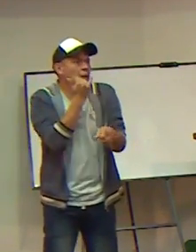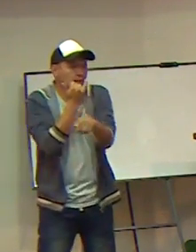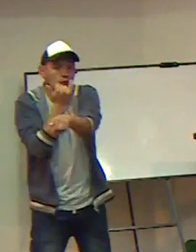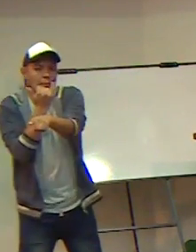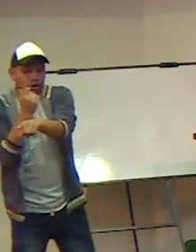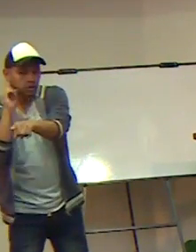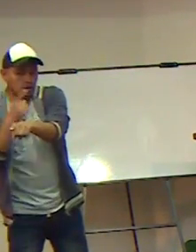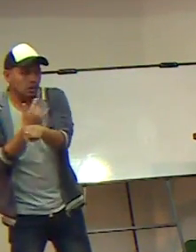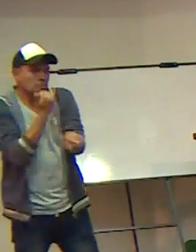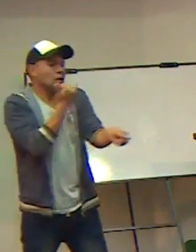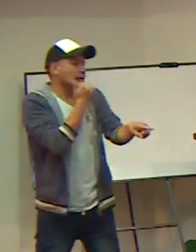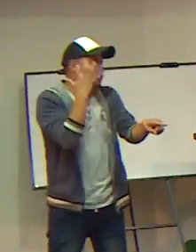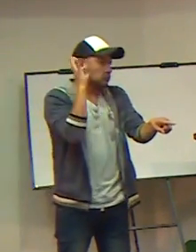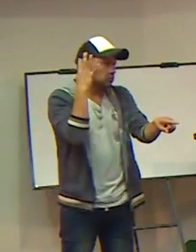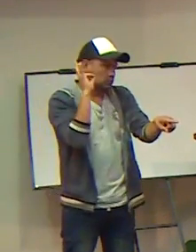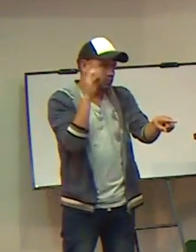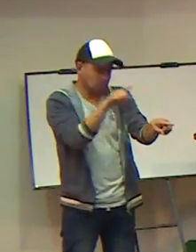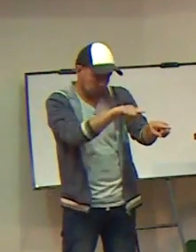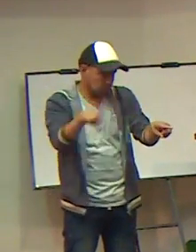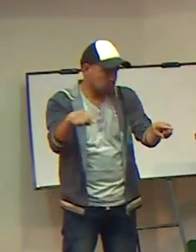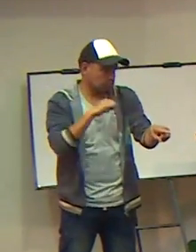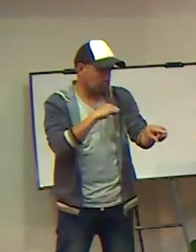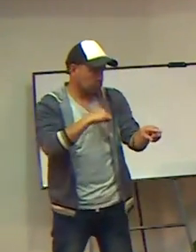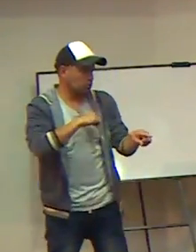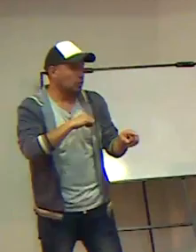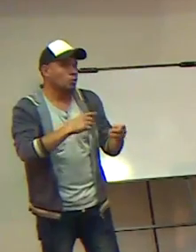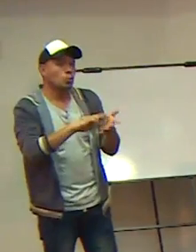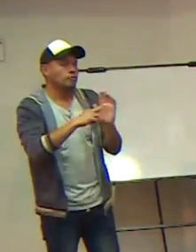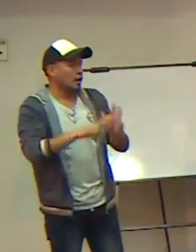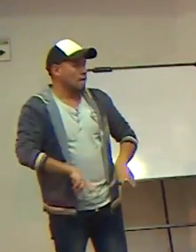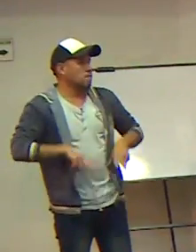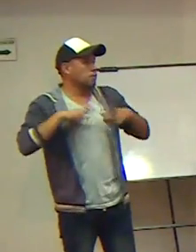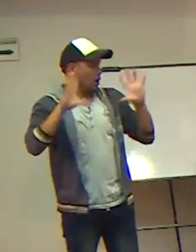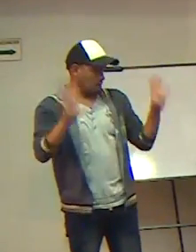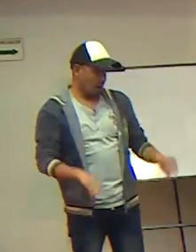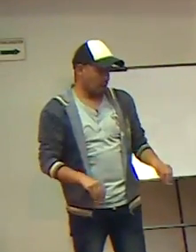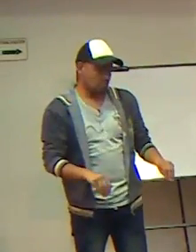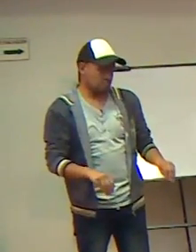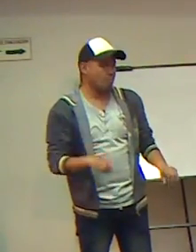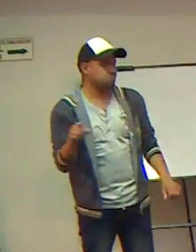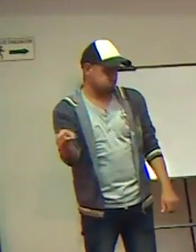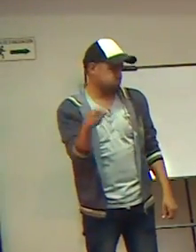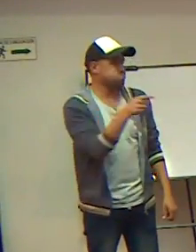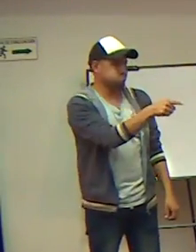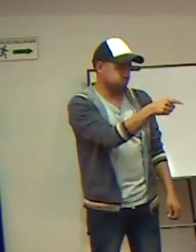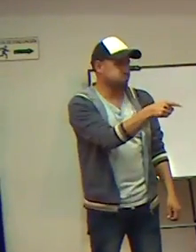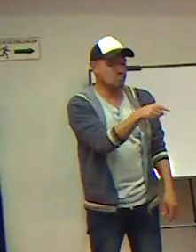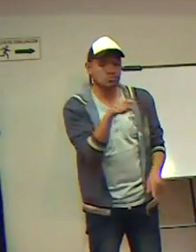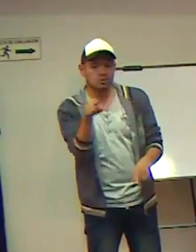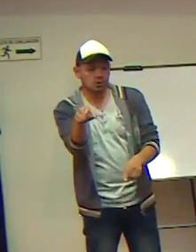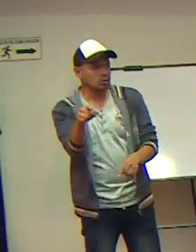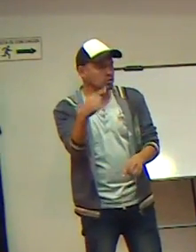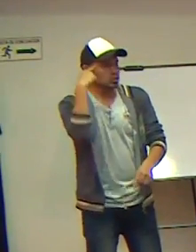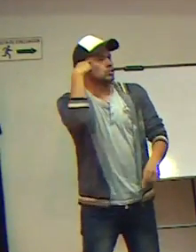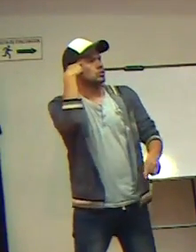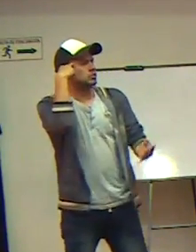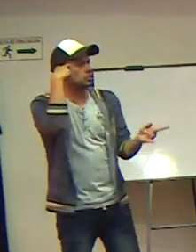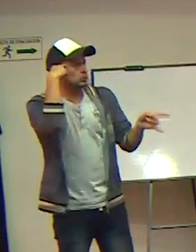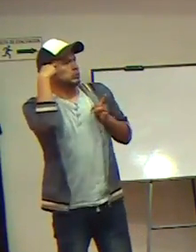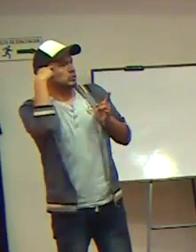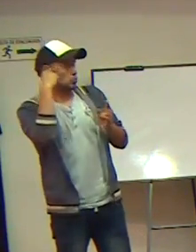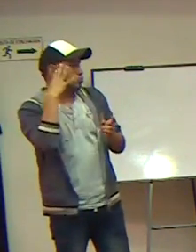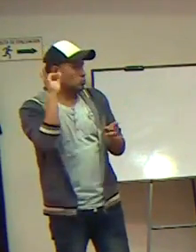Entonces, eso es lo que ¿qué pasa con los oyentes y los sordos, sí? No se acaban las